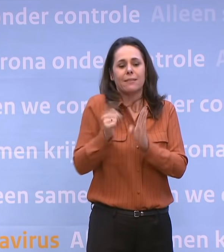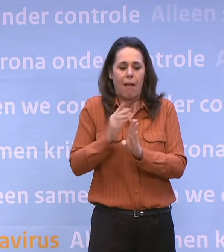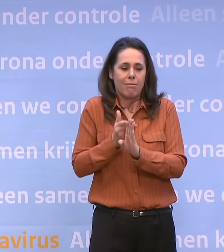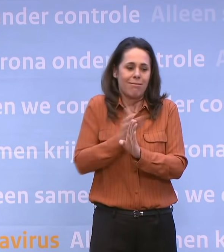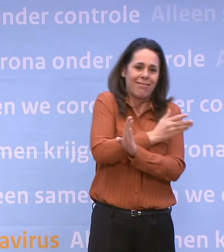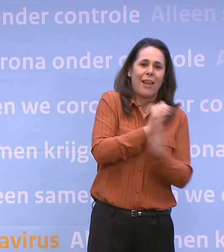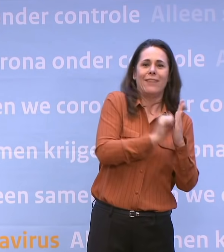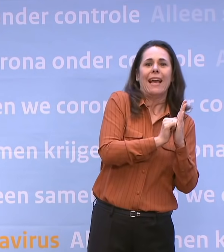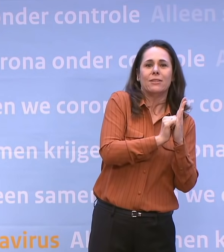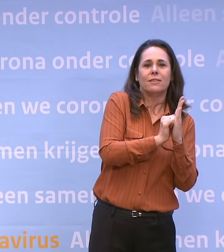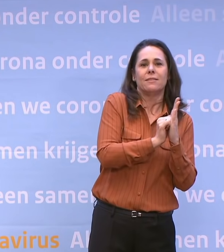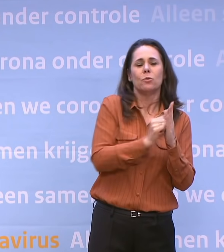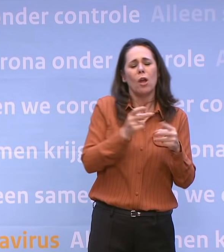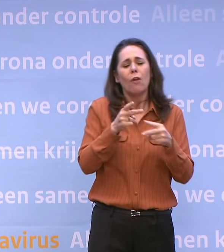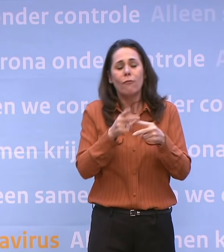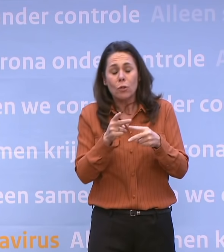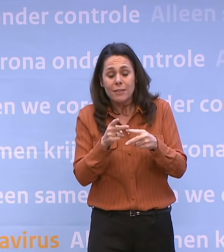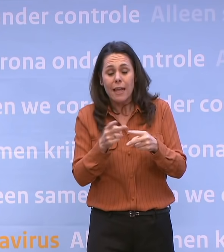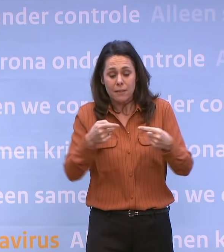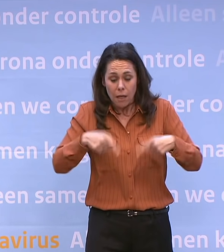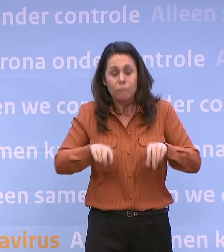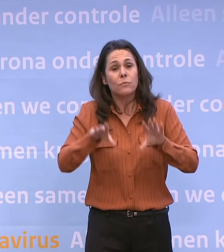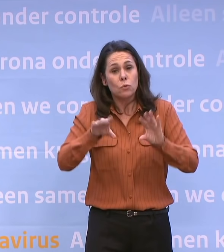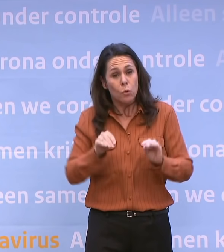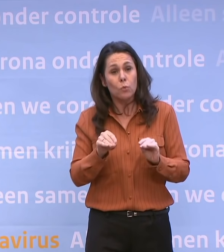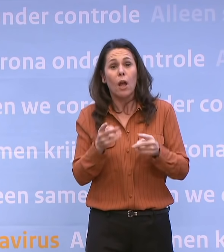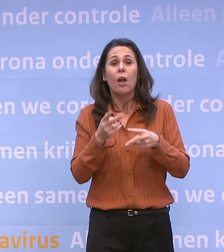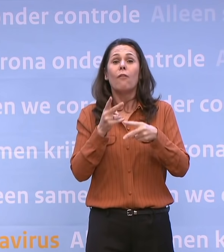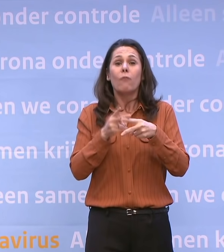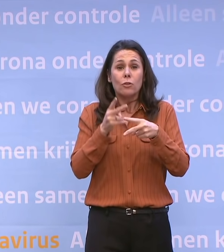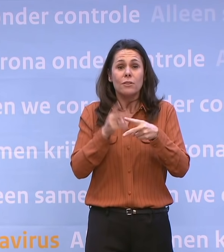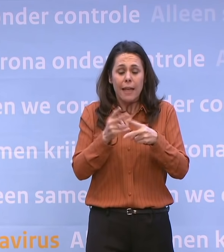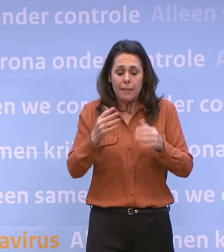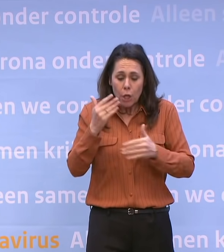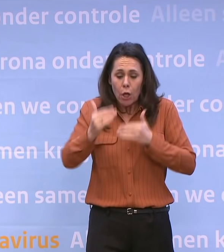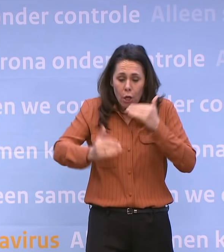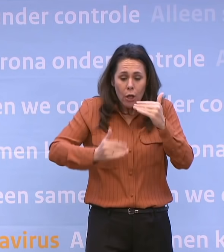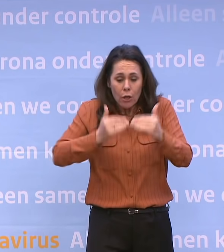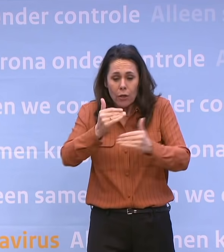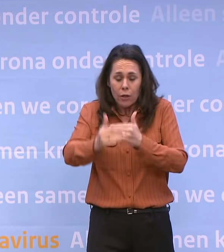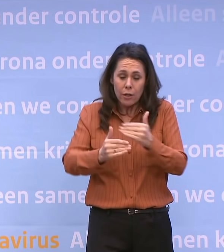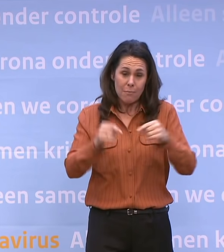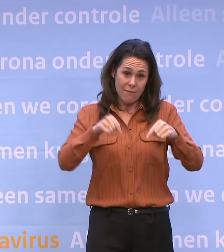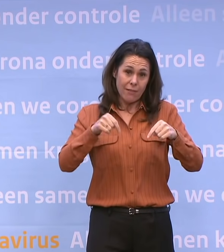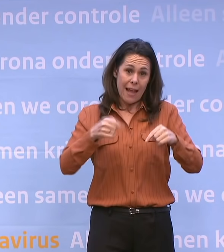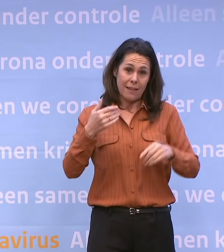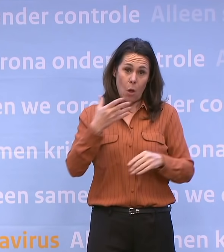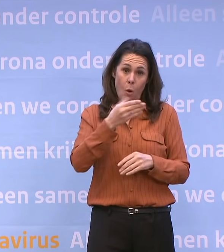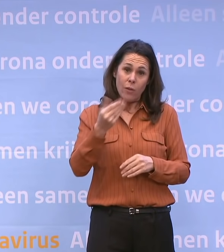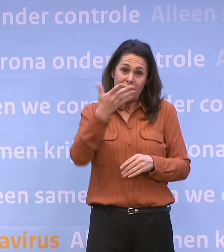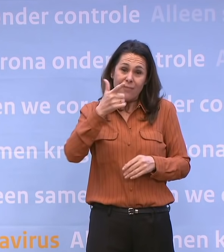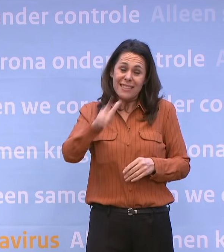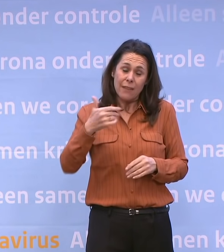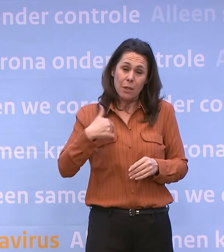ziet wat dat betreft heel voorzichtig dat wat we doen, dat dat heel voorzichtig begint te werken. Maar vandaag 175 doden. Het